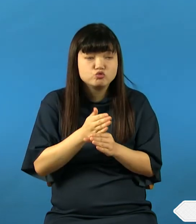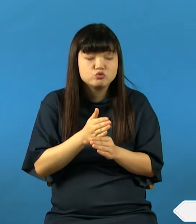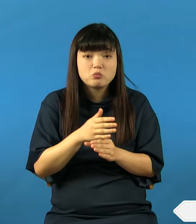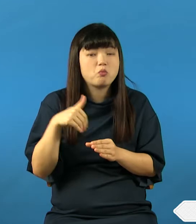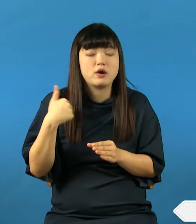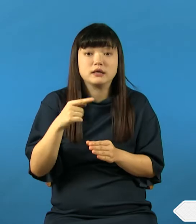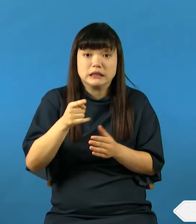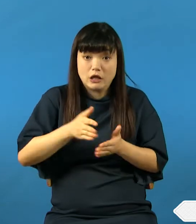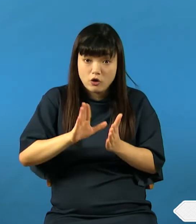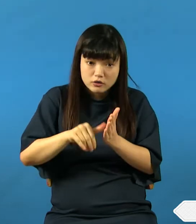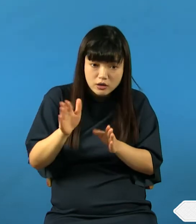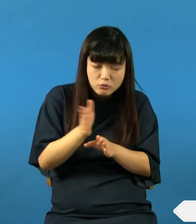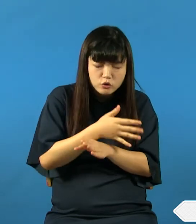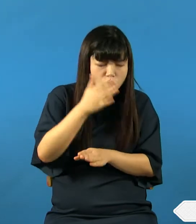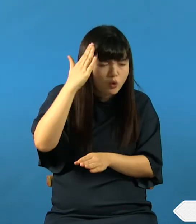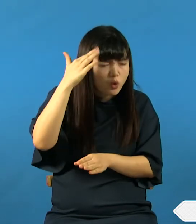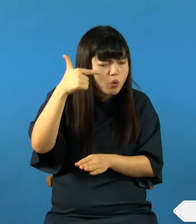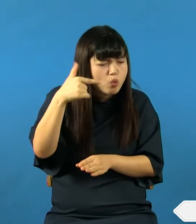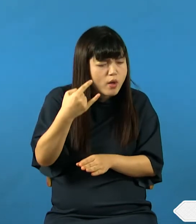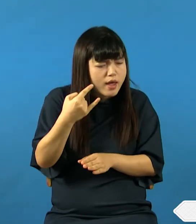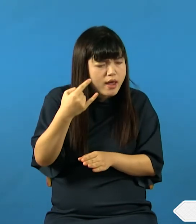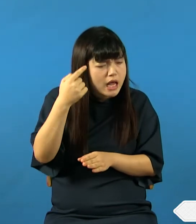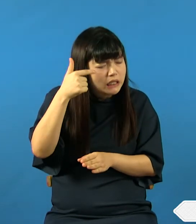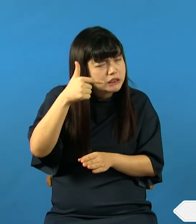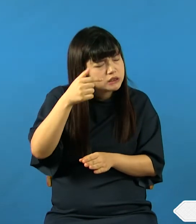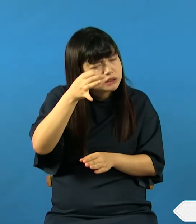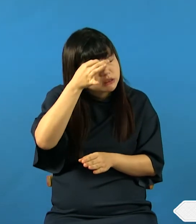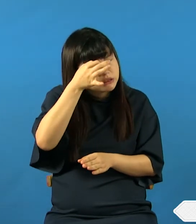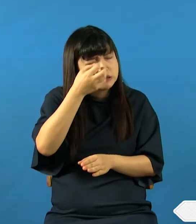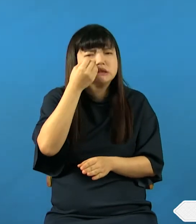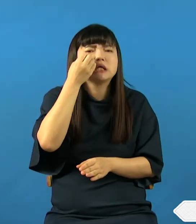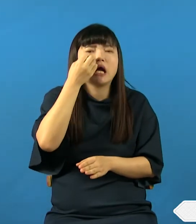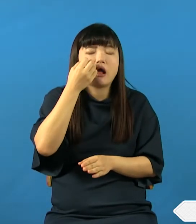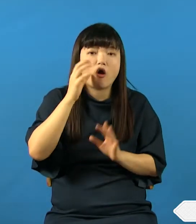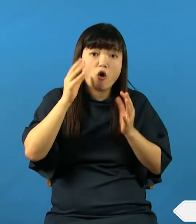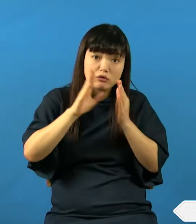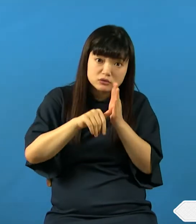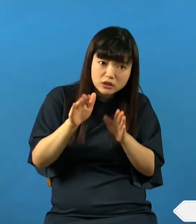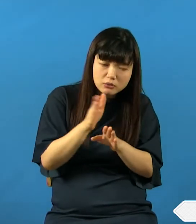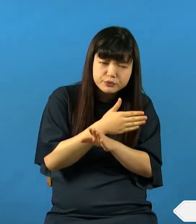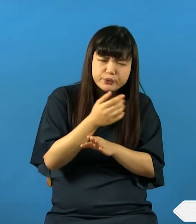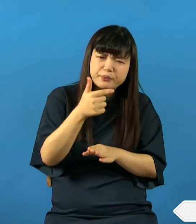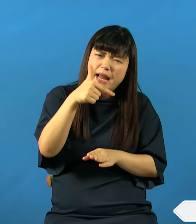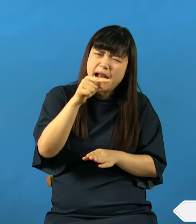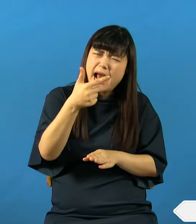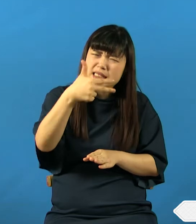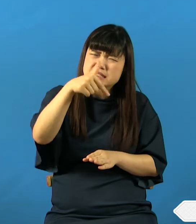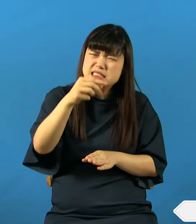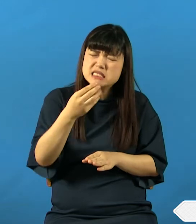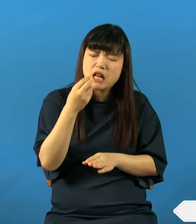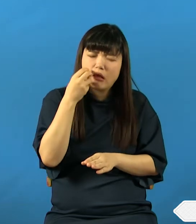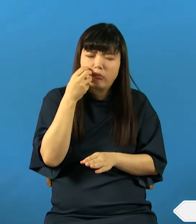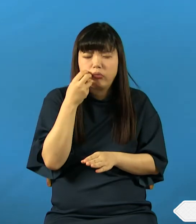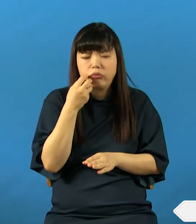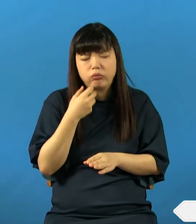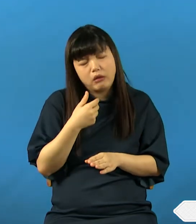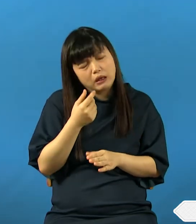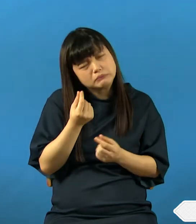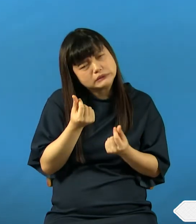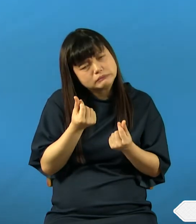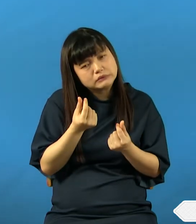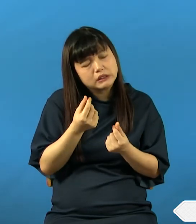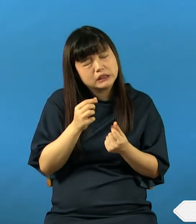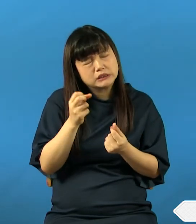않습니다. 그분은 태어날 때마다 뇌 기능에 이상이 있었습니다. 그래서 어릴 적부터 간질 증세 비슷한